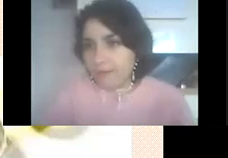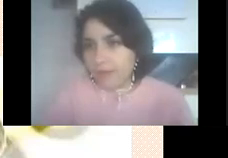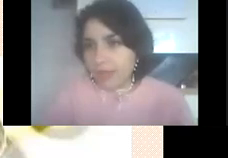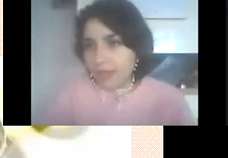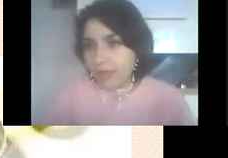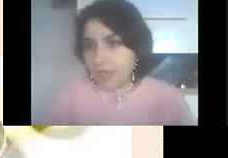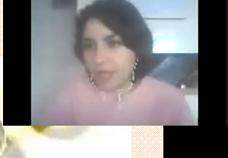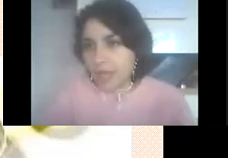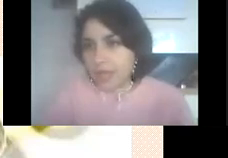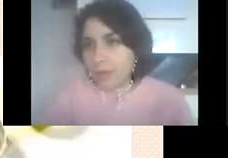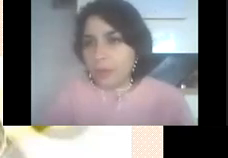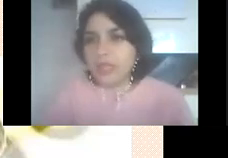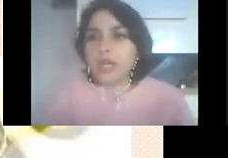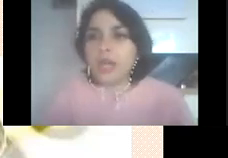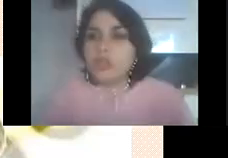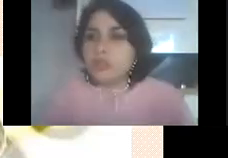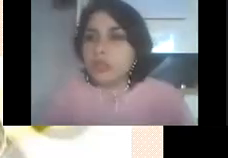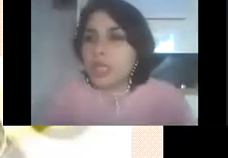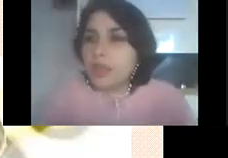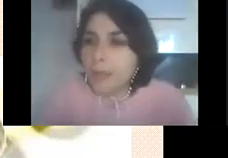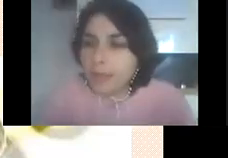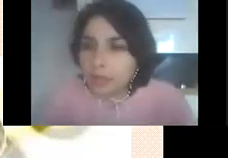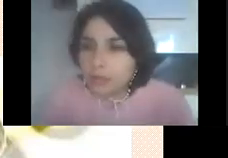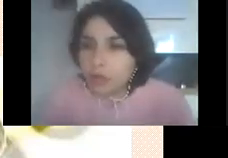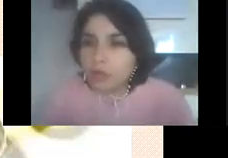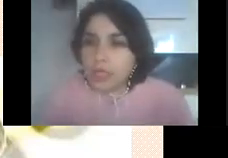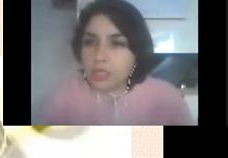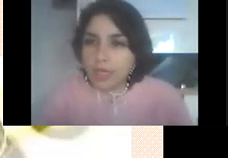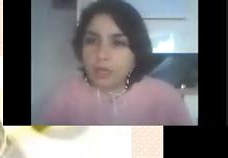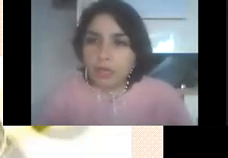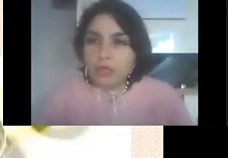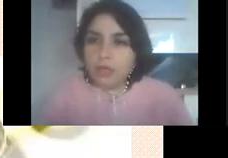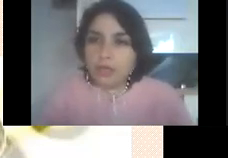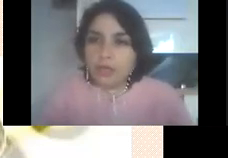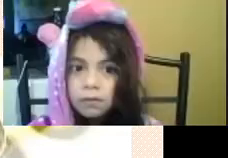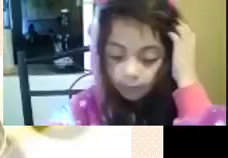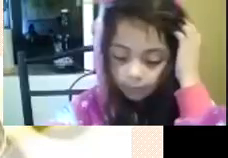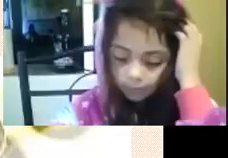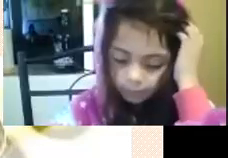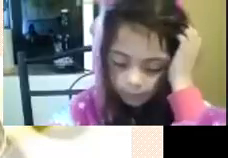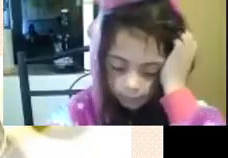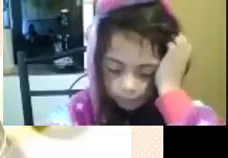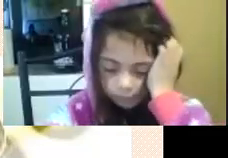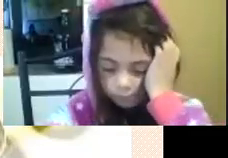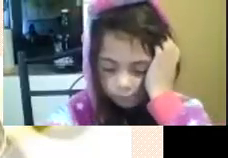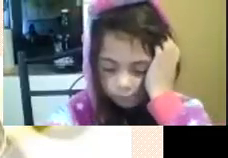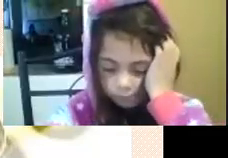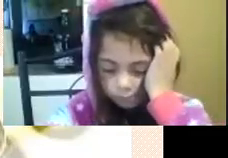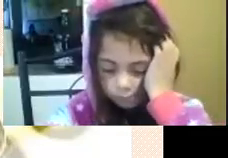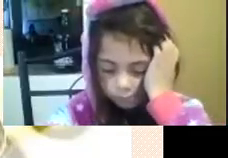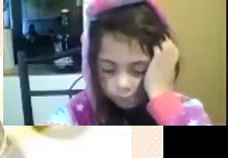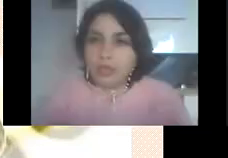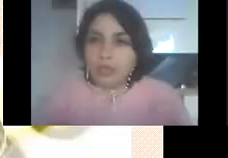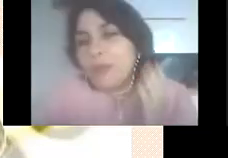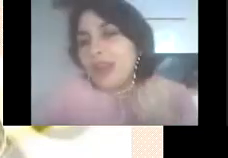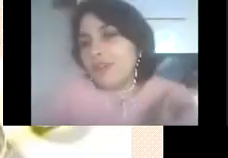A ver, ahí la Amanda me está reclamando. ¿Son rígidas, Amanda? ¿O flexibles? Son rígidas. Rígidas, ¿cierto? ¿Te